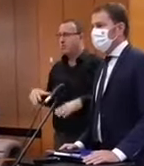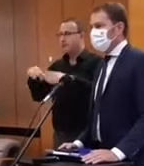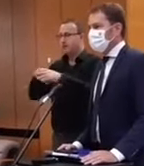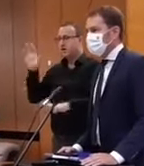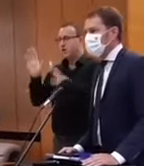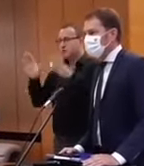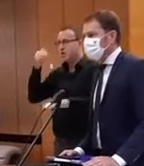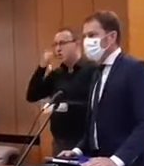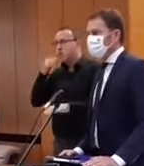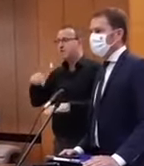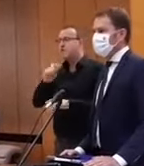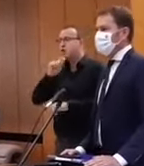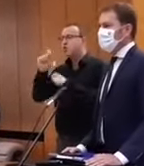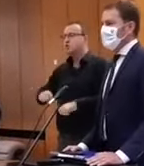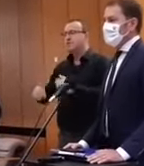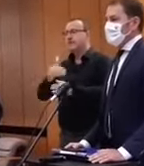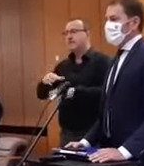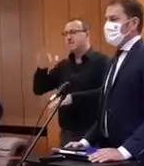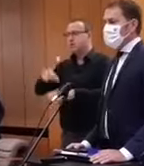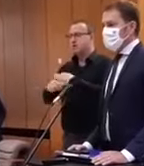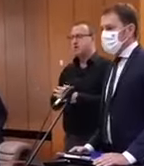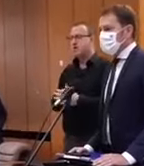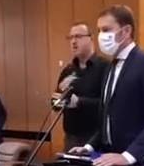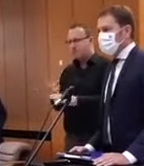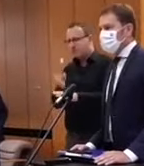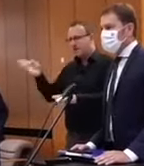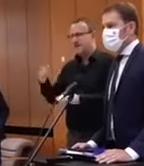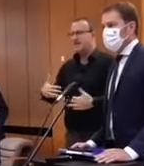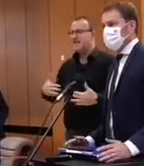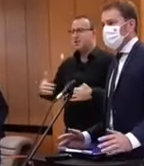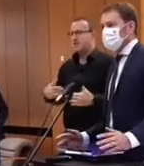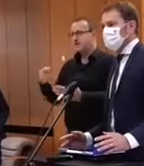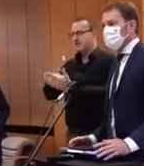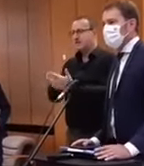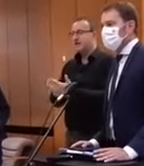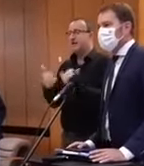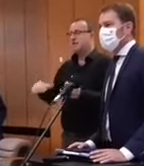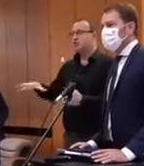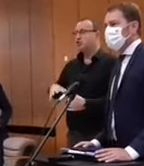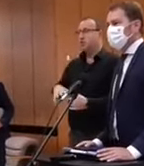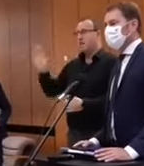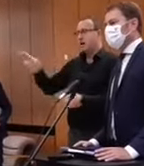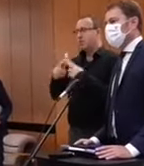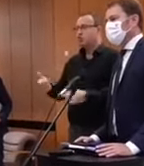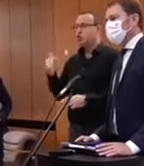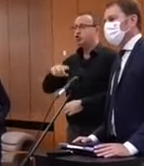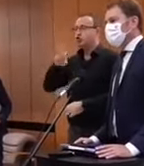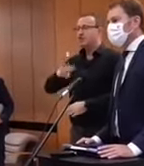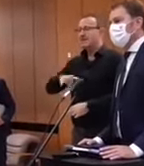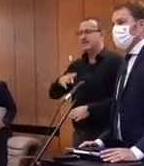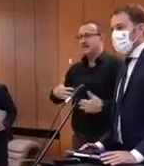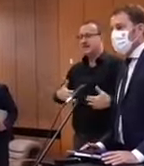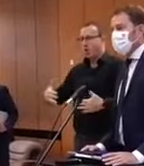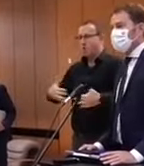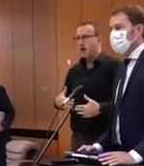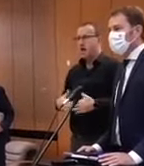hlasovania ľudí v tzv. Rozhodníku pred voľbami a presadili sme ten tehotenský príspevok. Dnes ženy majú možnosť už od 4. mesiaca